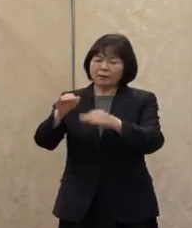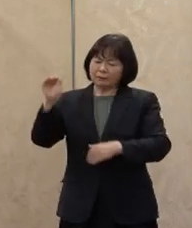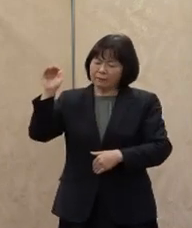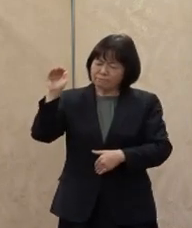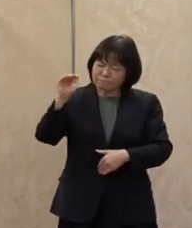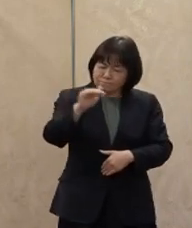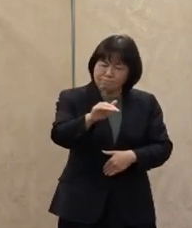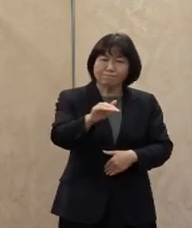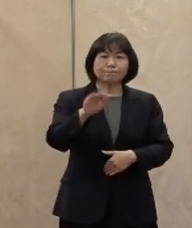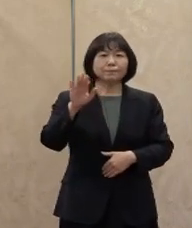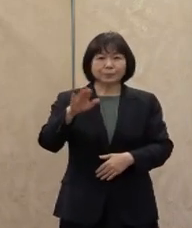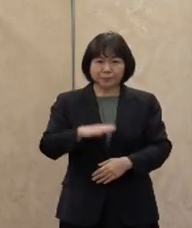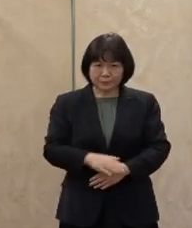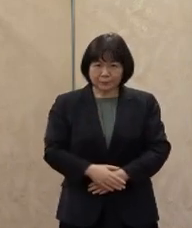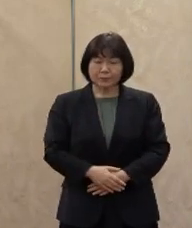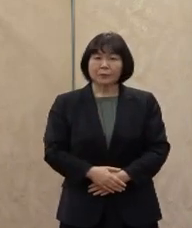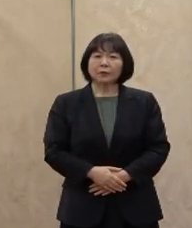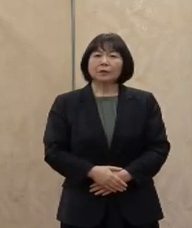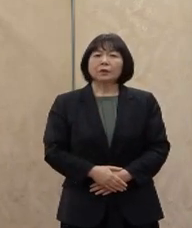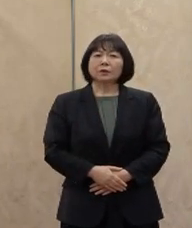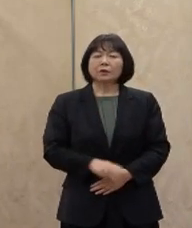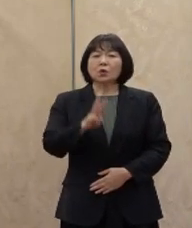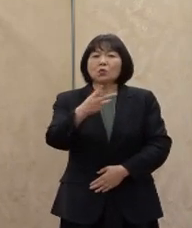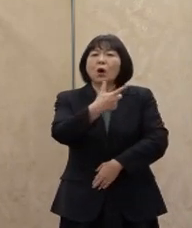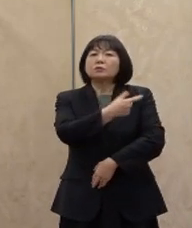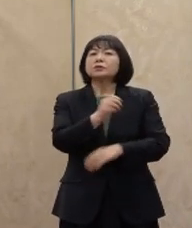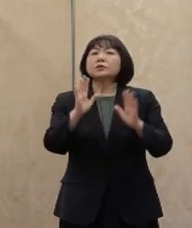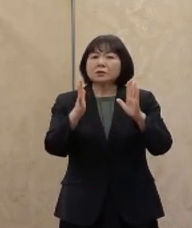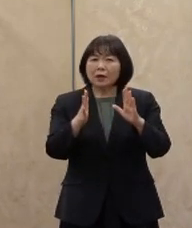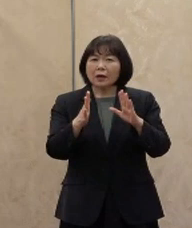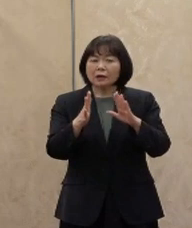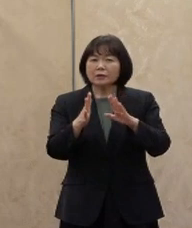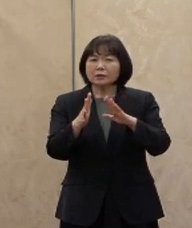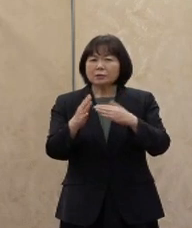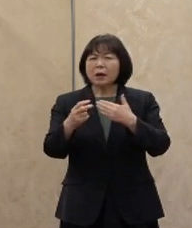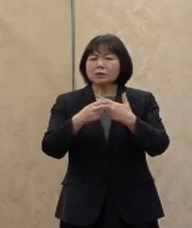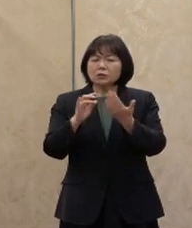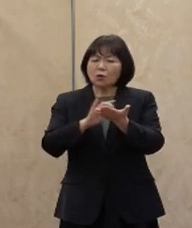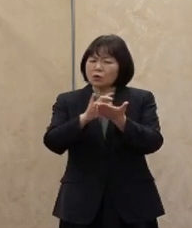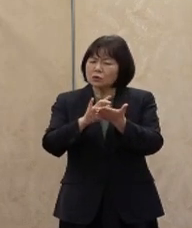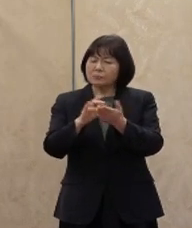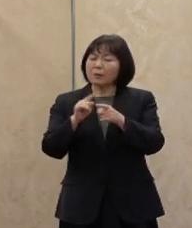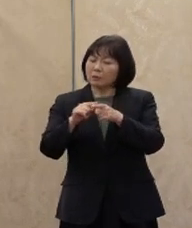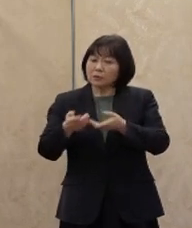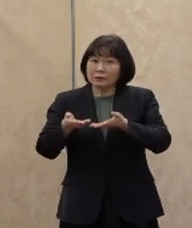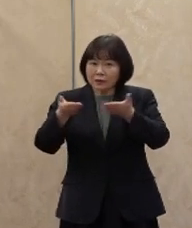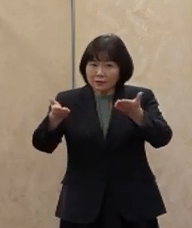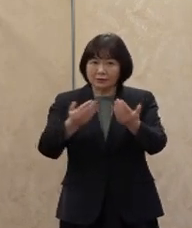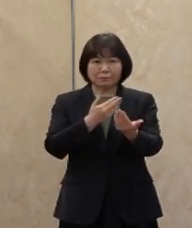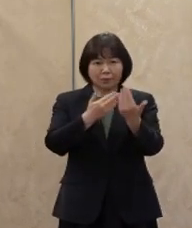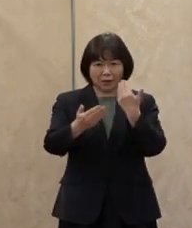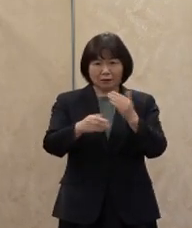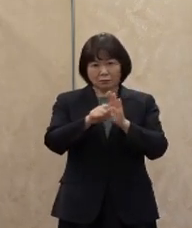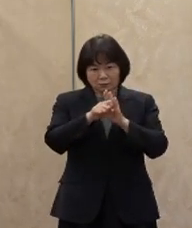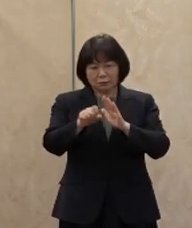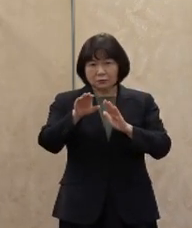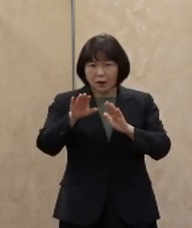イルスによって。なのでそれはワクチンもないし、治療薬も、まあ、治療薬いくつか出始めているけど明確なものというの